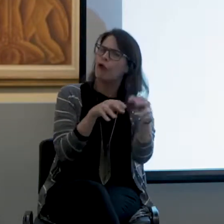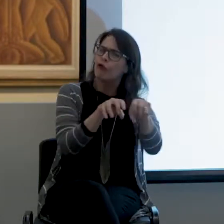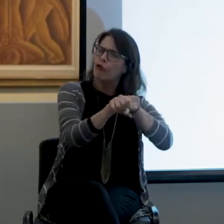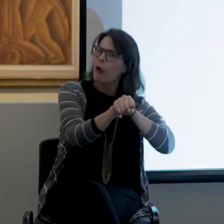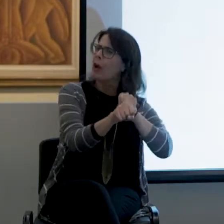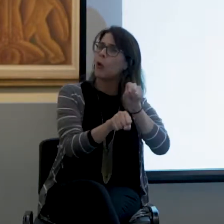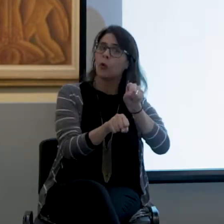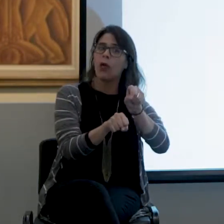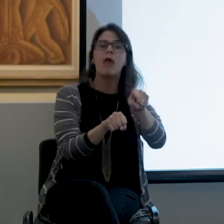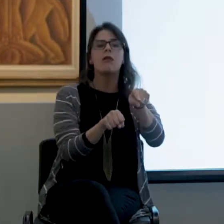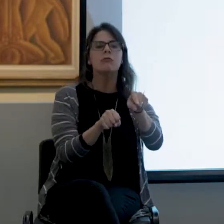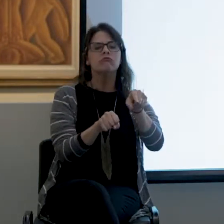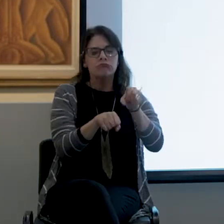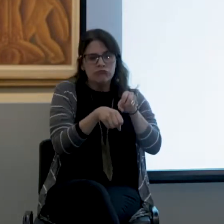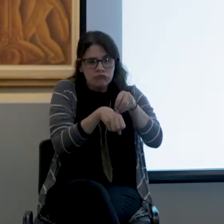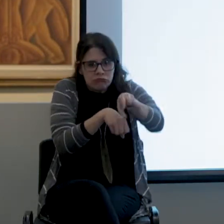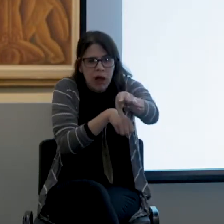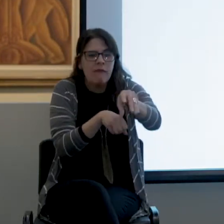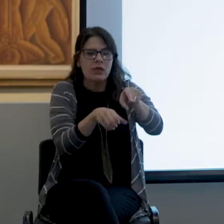se torne autônomo.